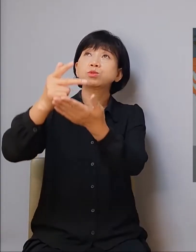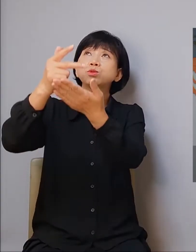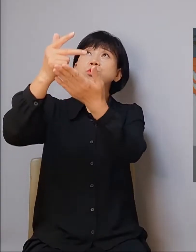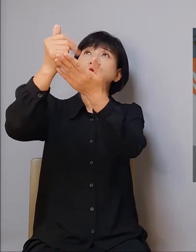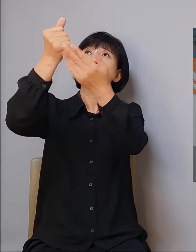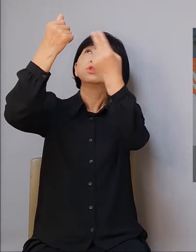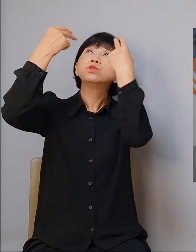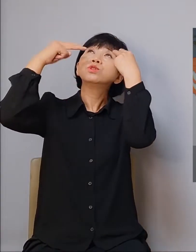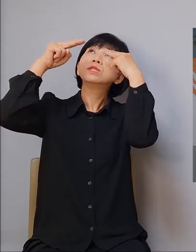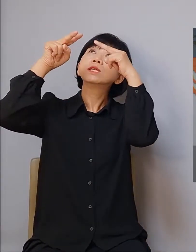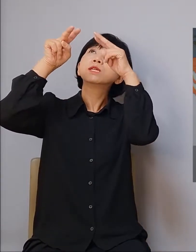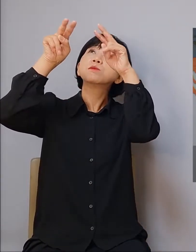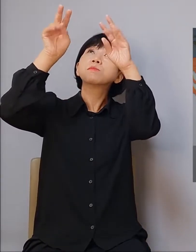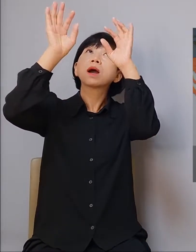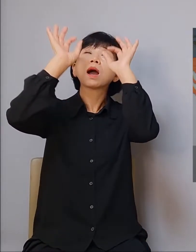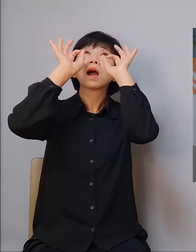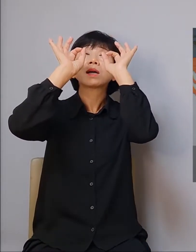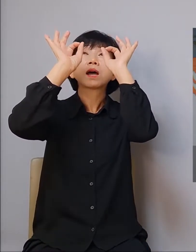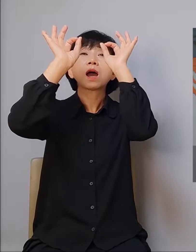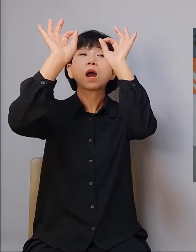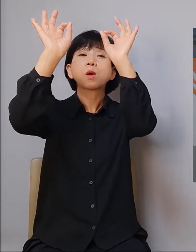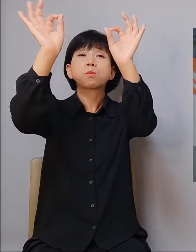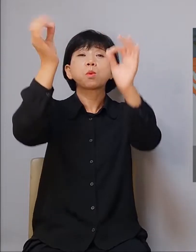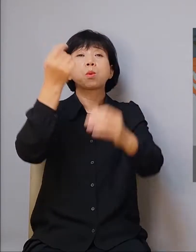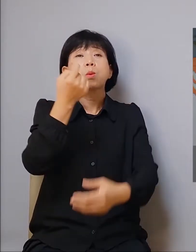능력의 주님